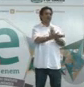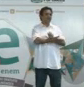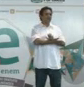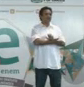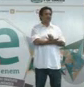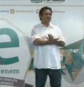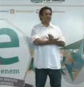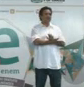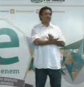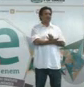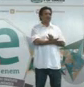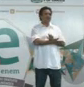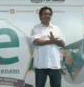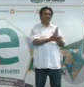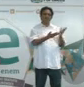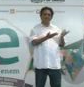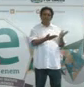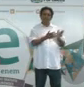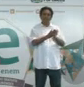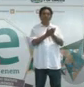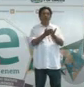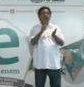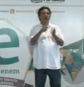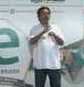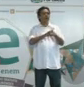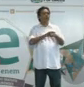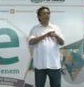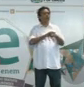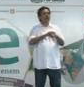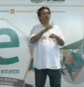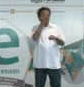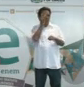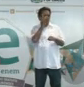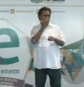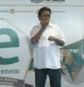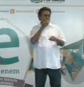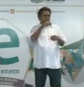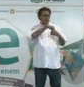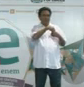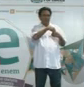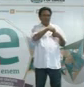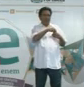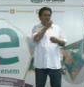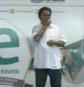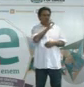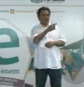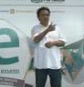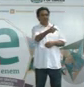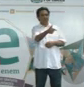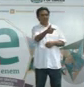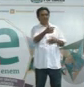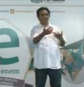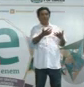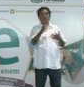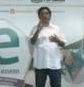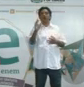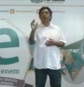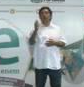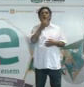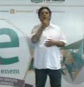preconceito, visto como uma patologia. Então ninguém presta dentro daquele romance. Aí lá vem